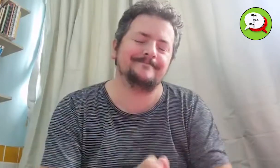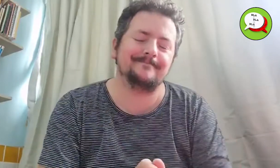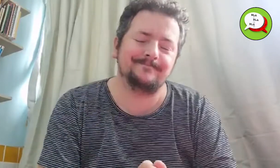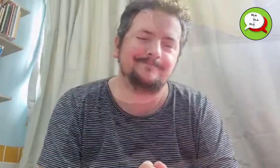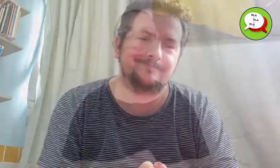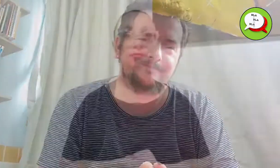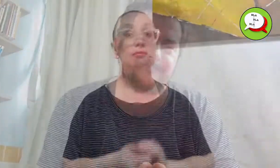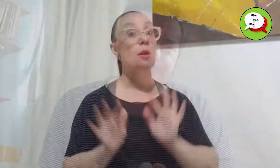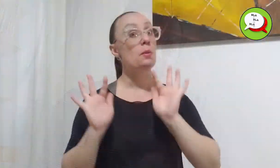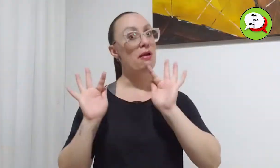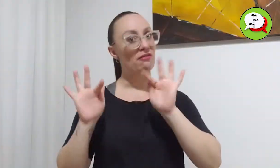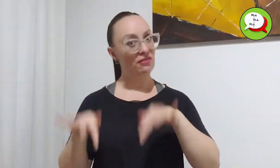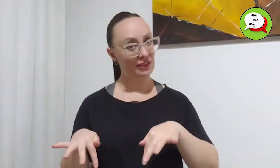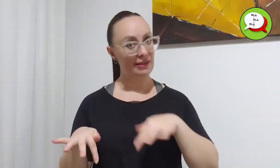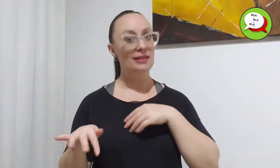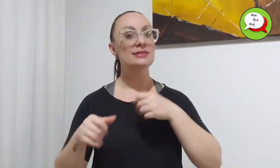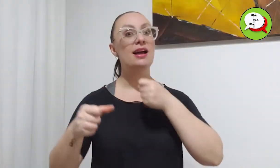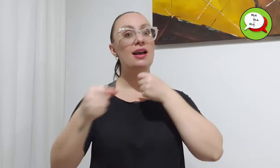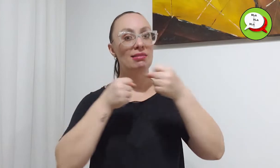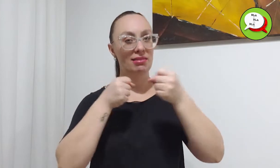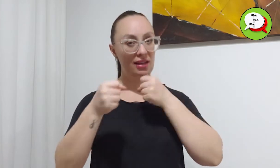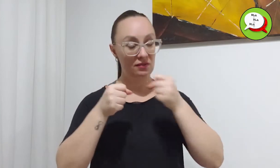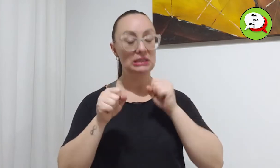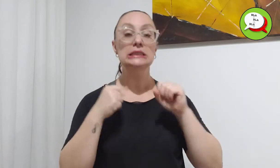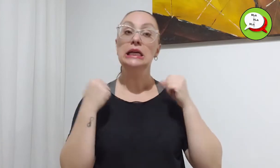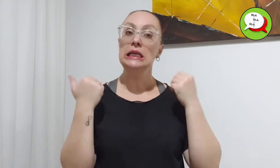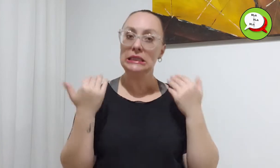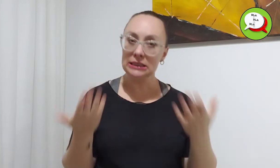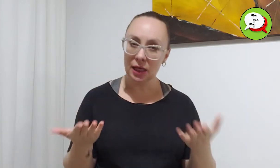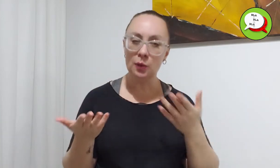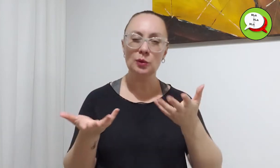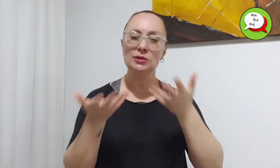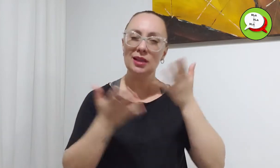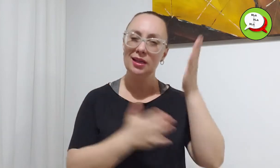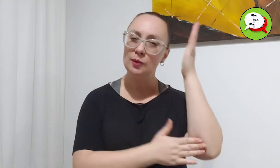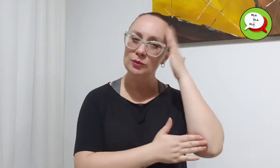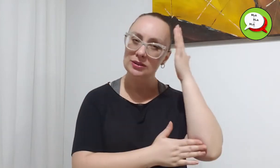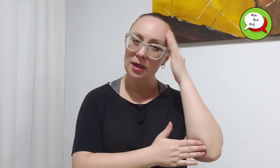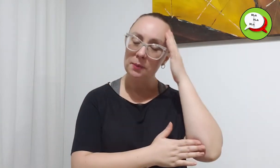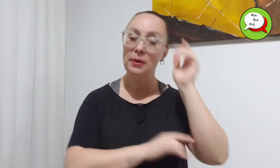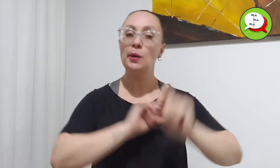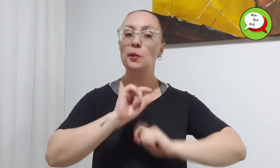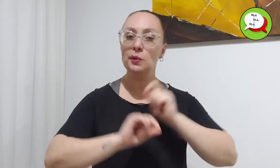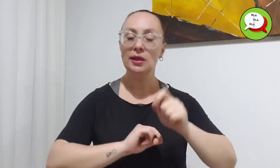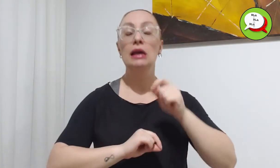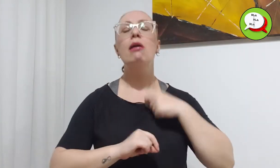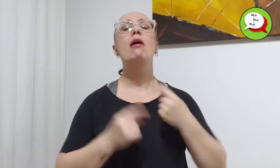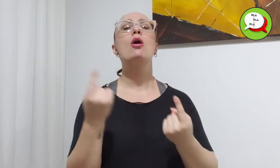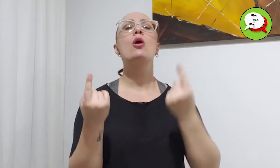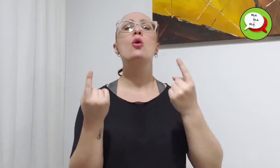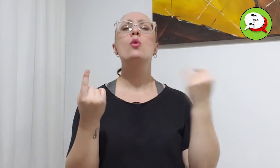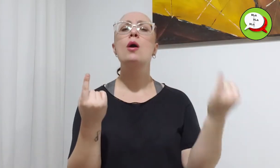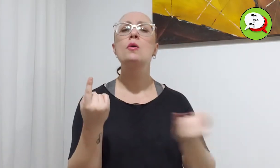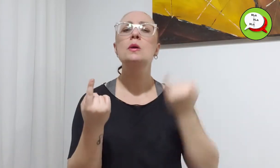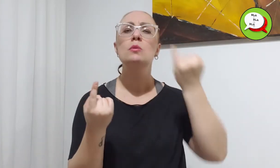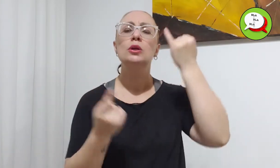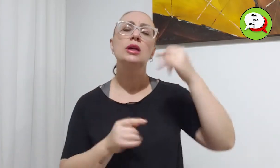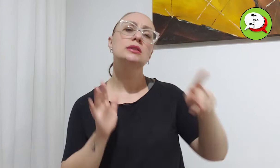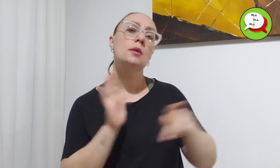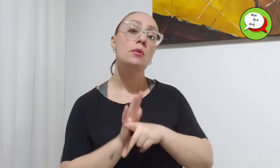surdo. Para finalizar a nossa entrevista, então, a gente quer saber qual é a importância de um